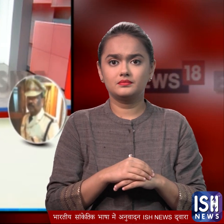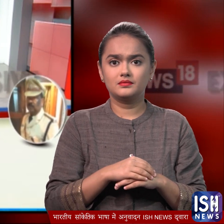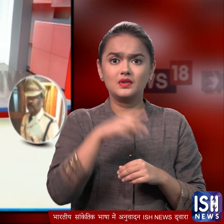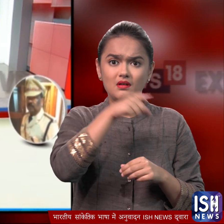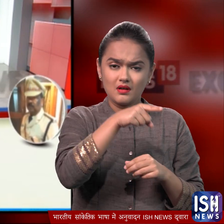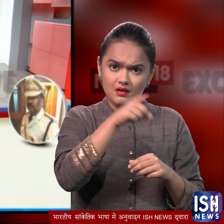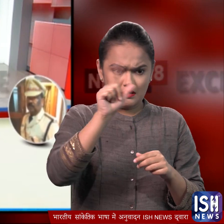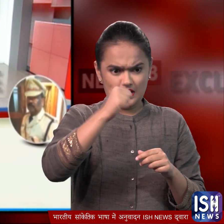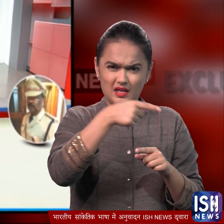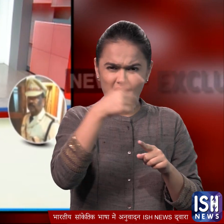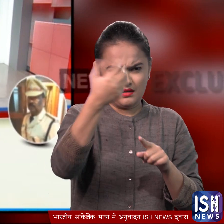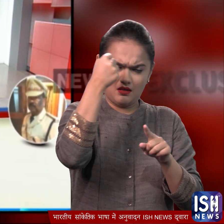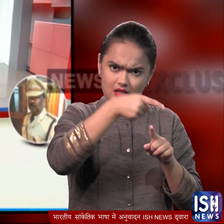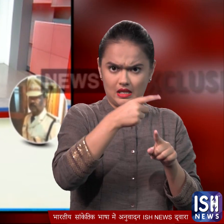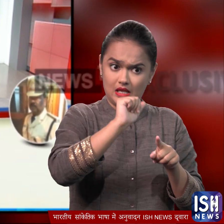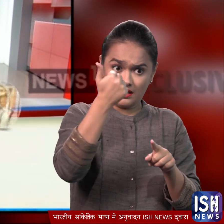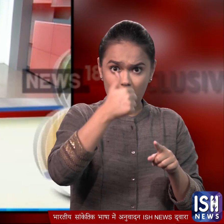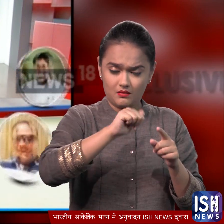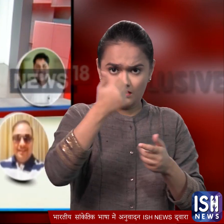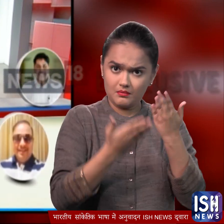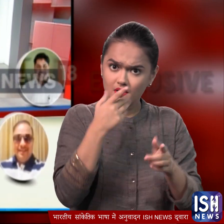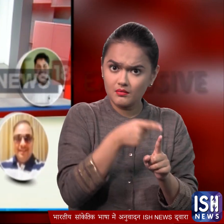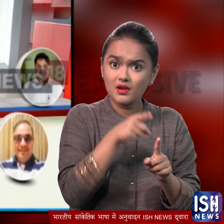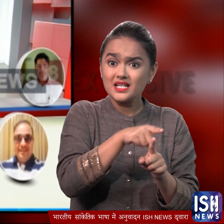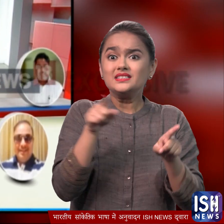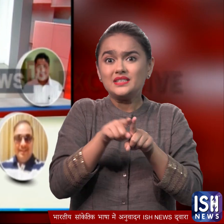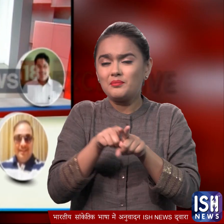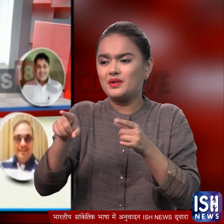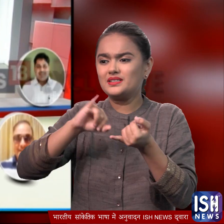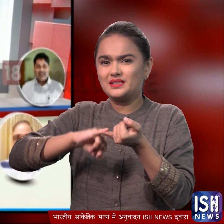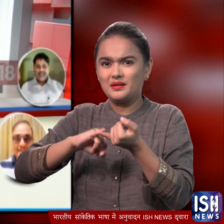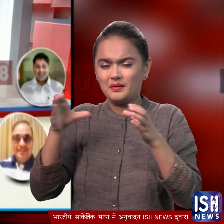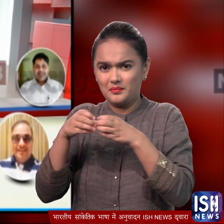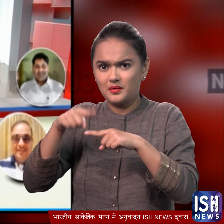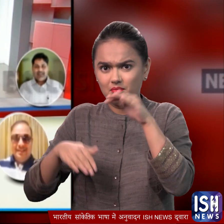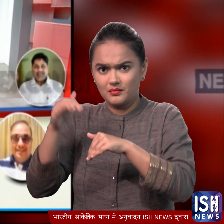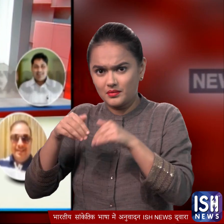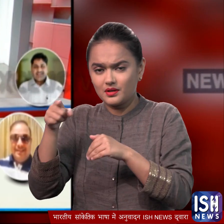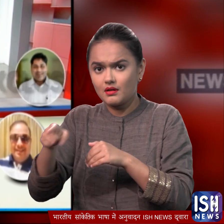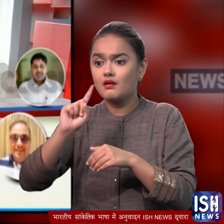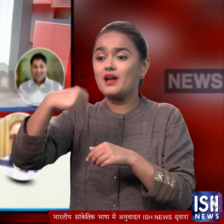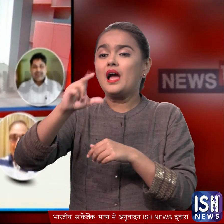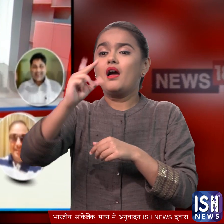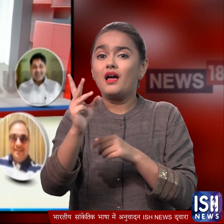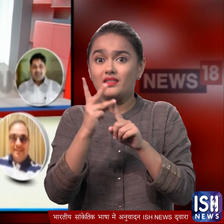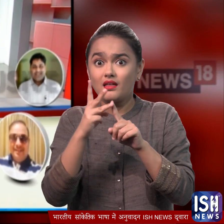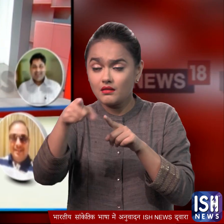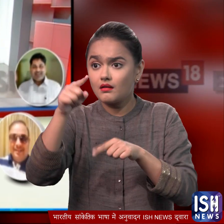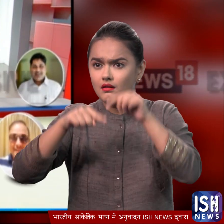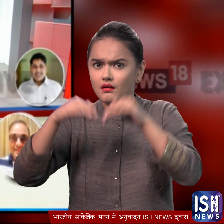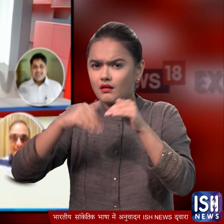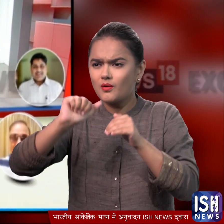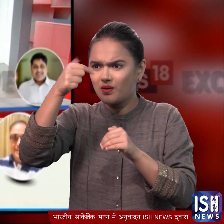को प्रयागराज बुलाया जा सकता है। इस मामले में समाजवादी पार्टी के नेता इंदु प्रकाश मिश्रा और बीजेपी नेता सुशील मिश्रा से पूछताछ होने